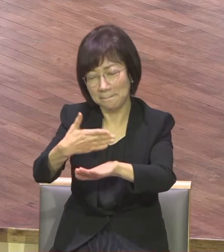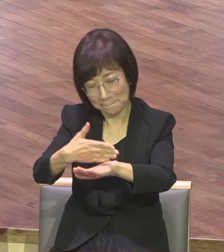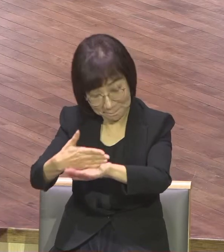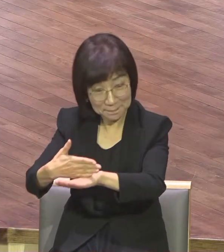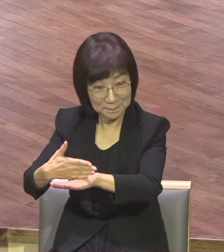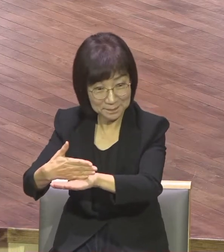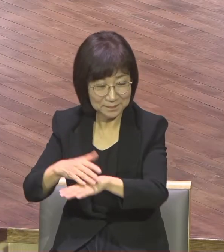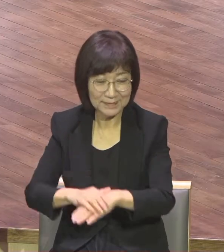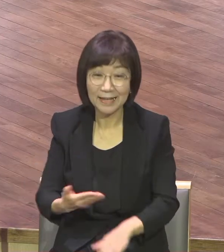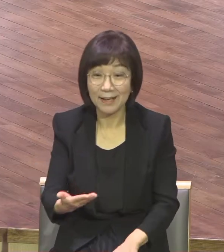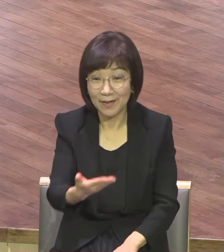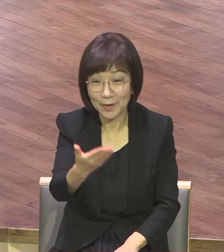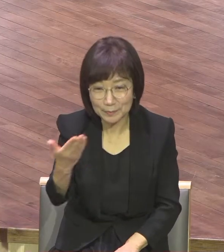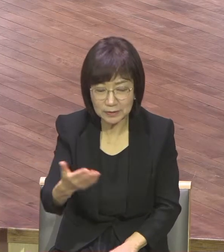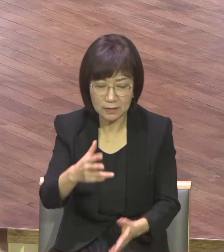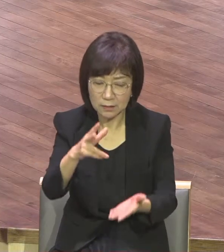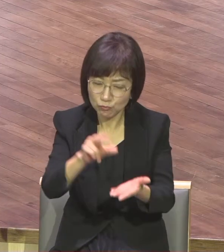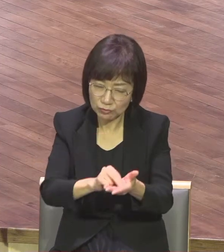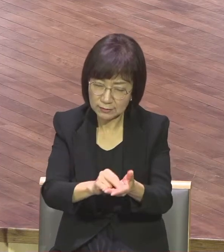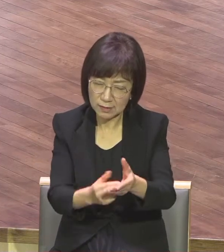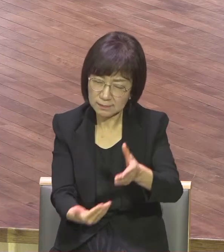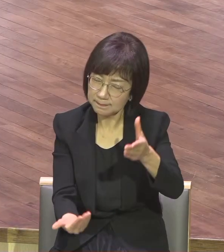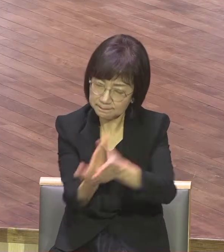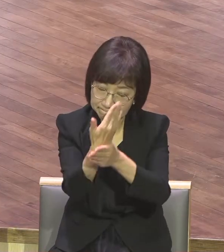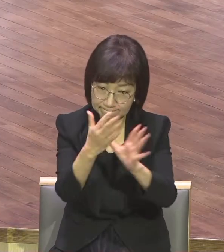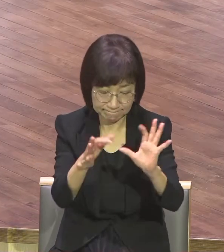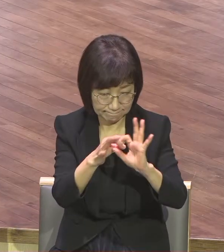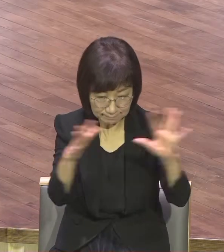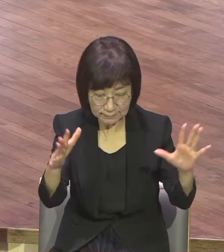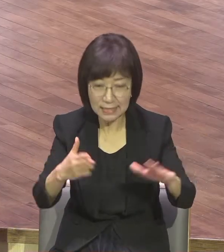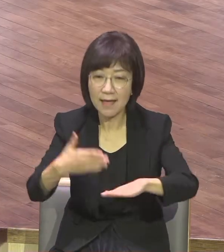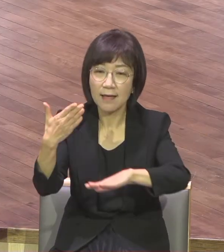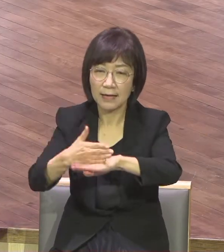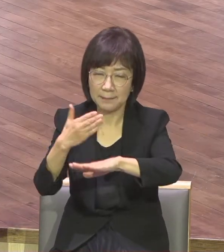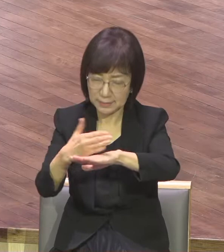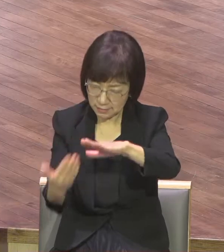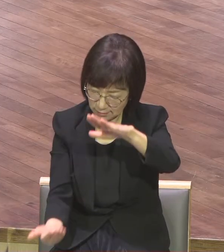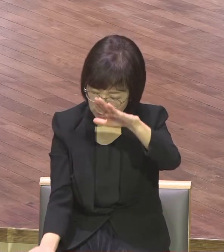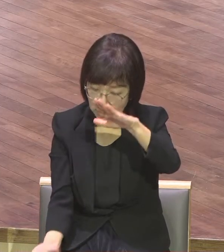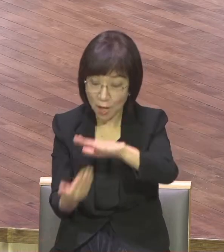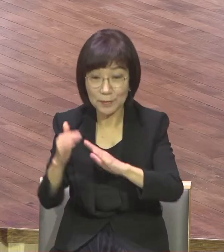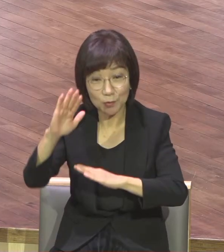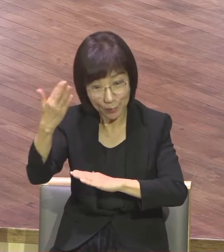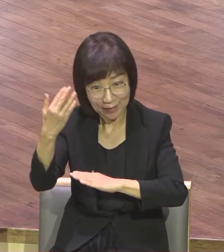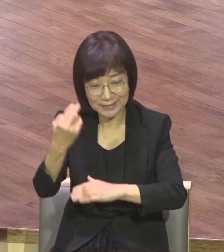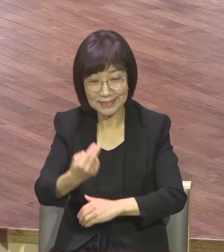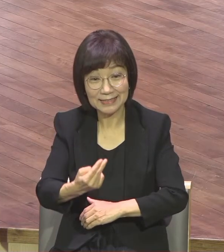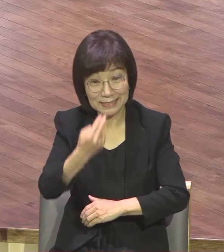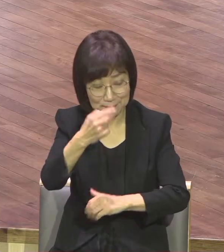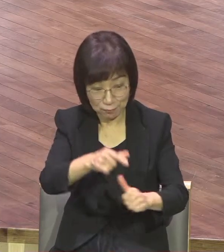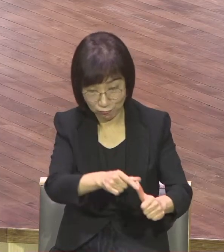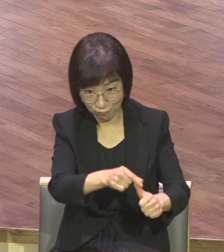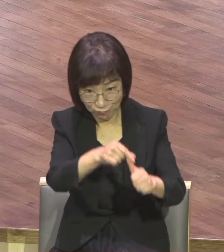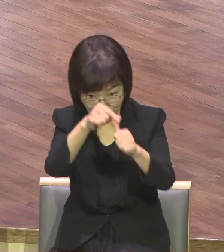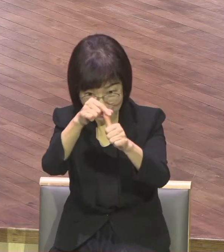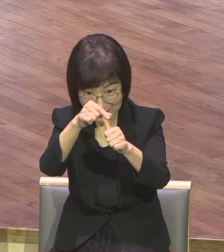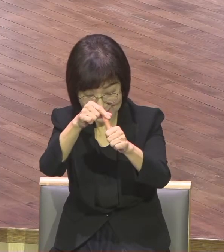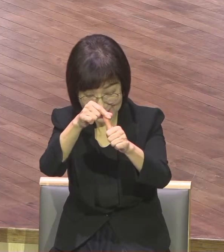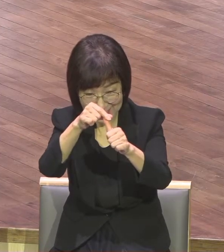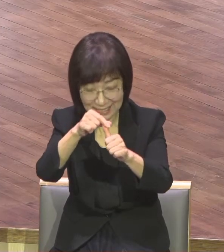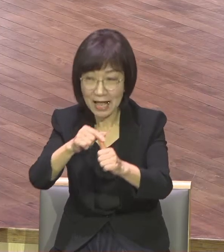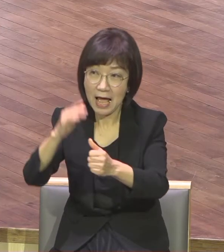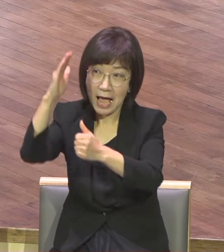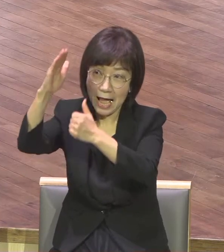모든 성도들 어떤 상황 속에서도 감사의 서밋이 되어서 생명 살리는 하나님의 일에 최고로